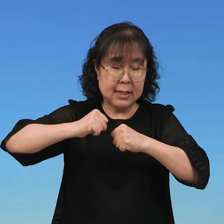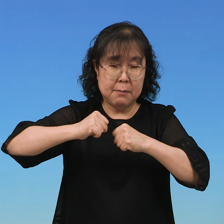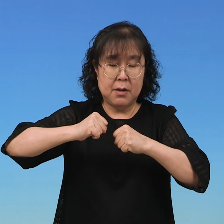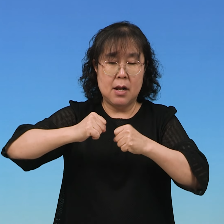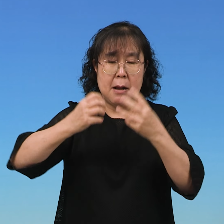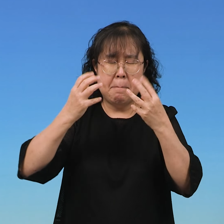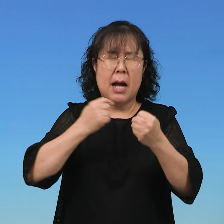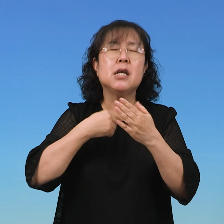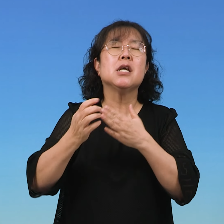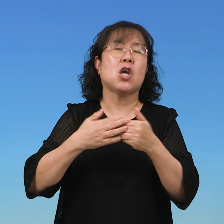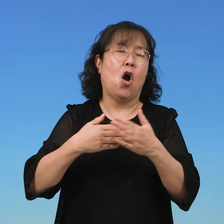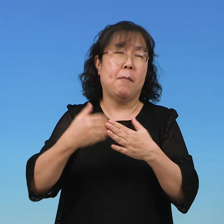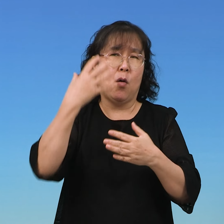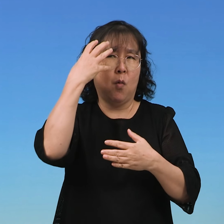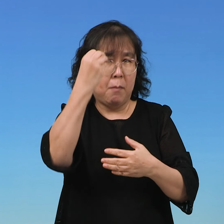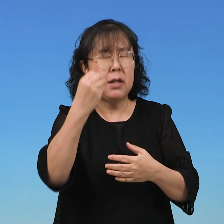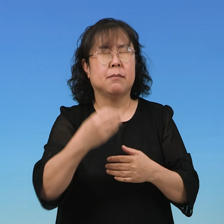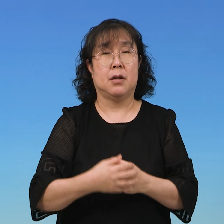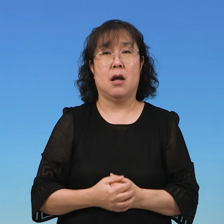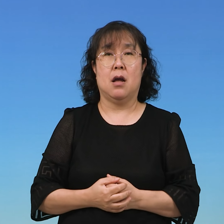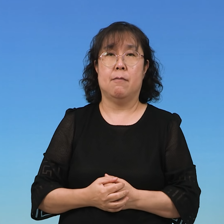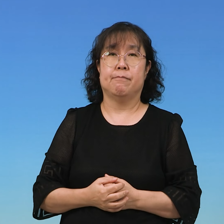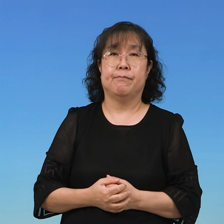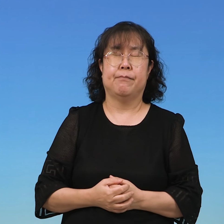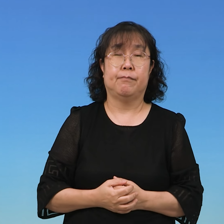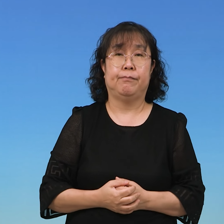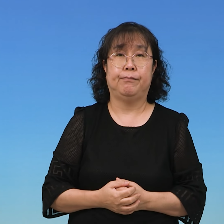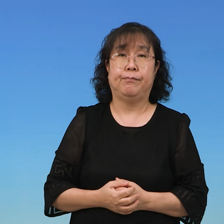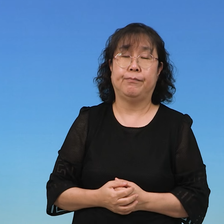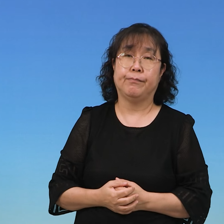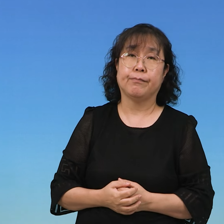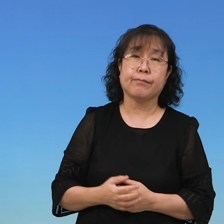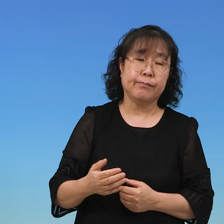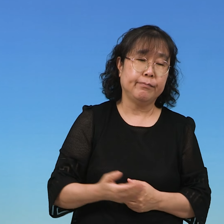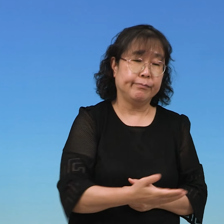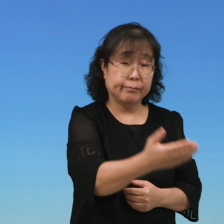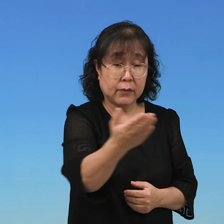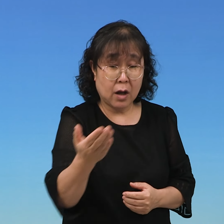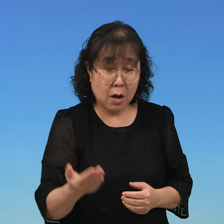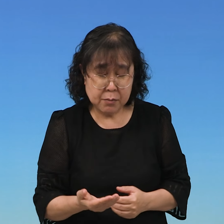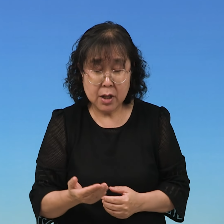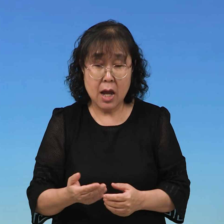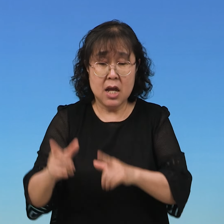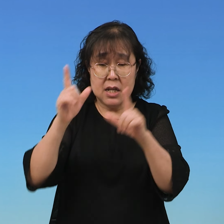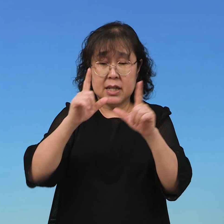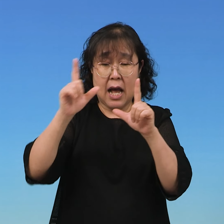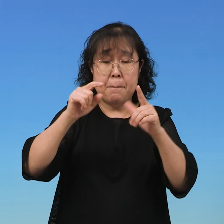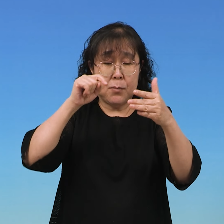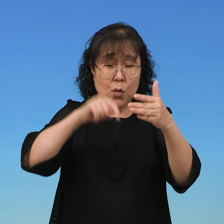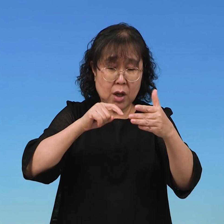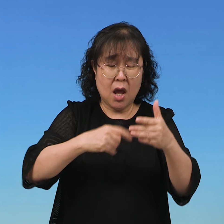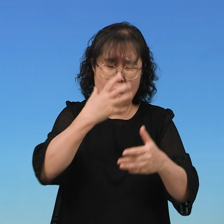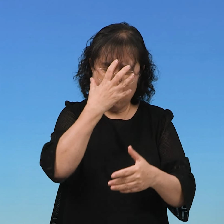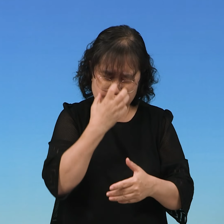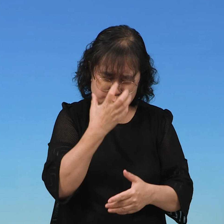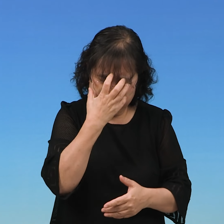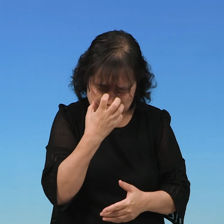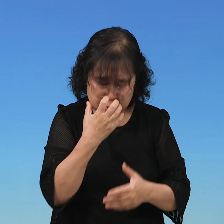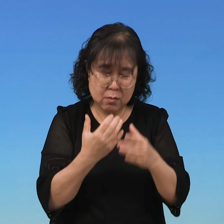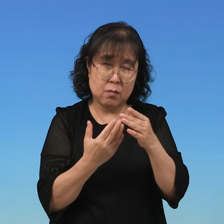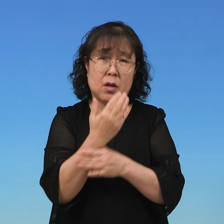가운데 여러 번 목격을 했거든요. 여러분 삶 가운데 절망이 와요. 우울할 때 있습니다. 저도 그렇습니다.